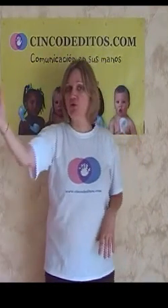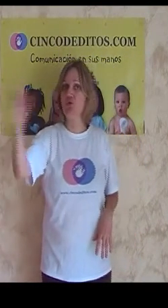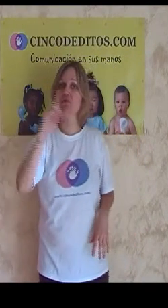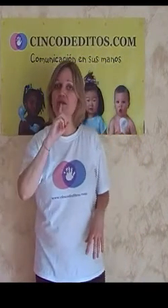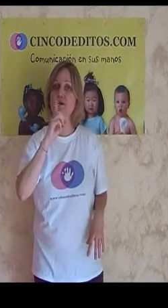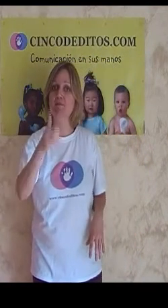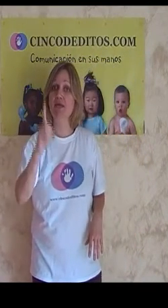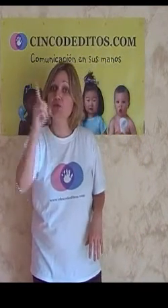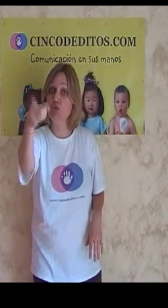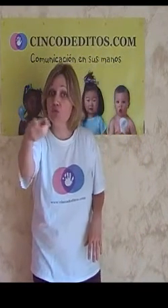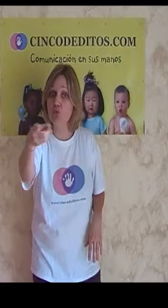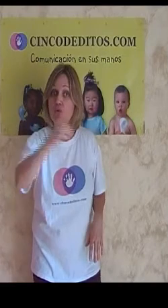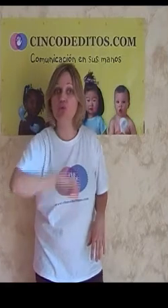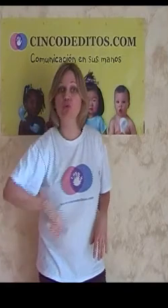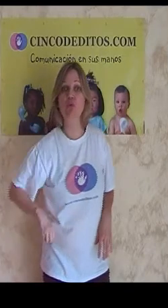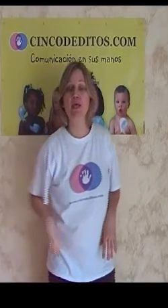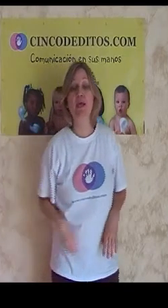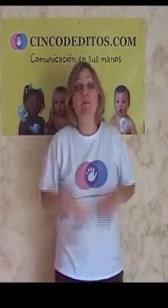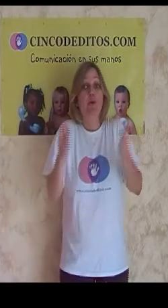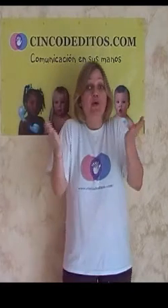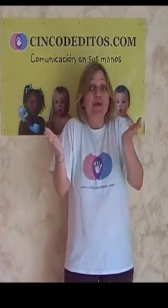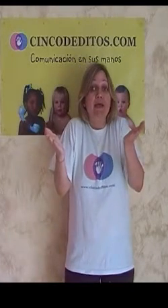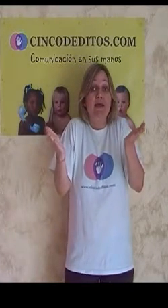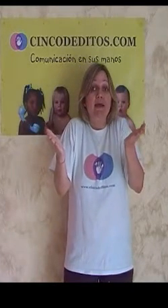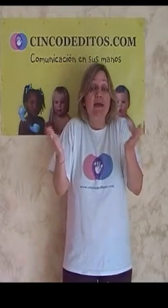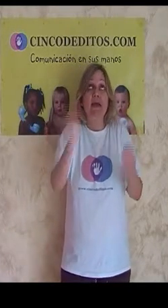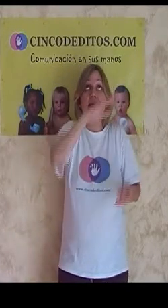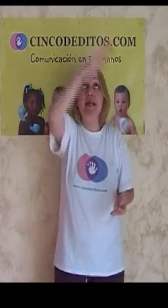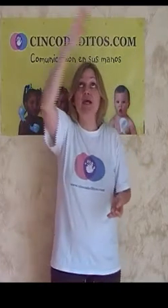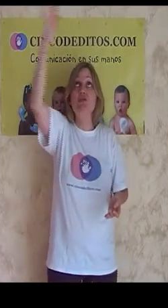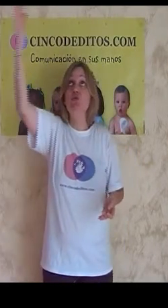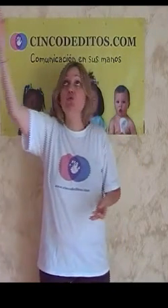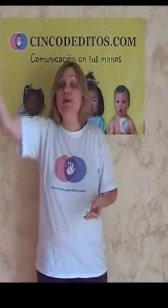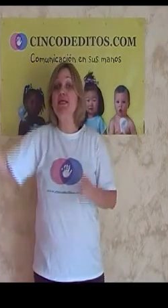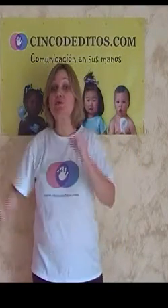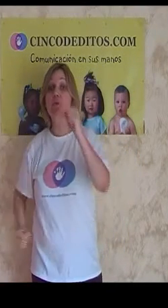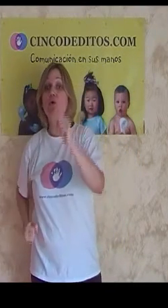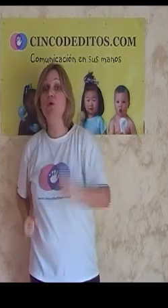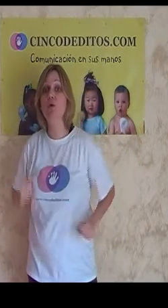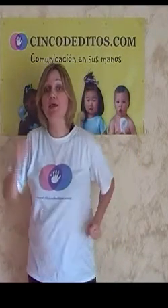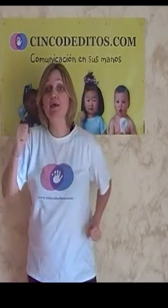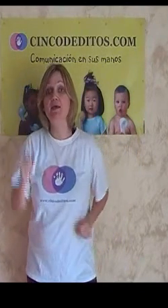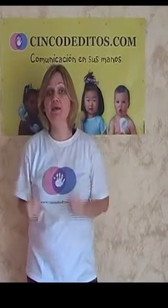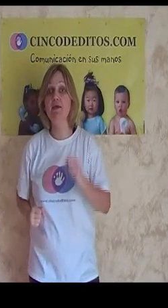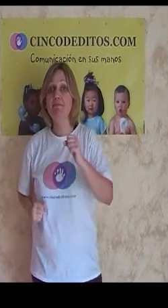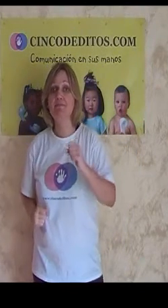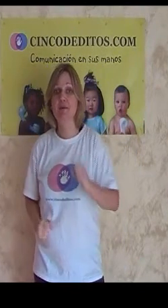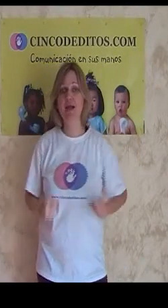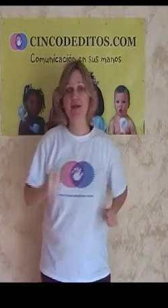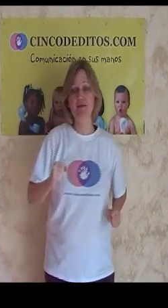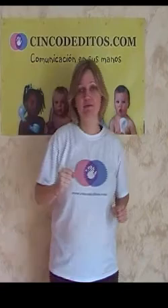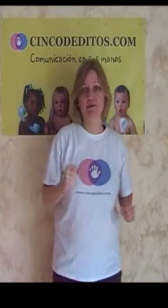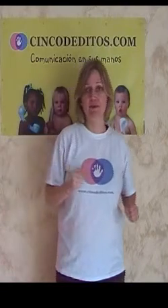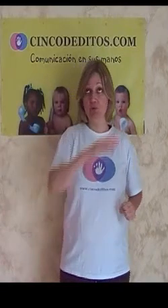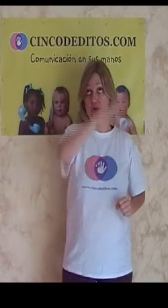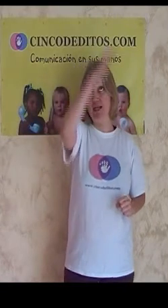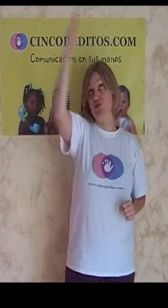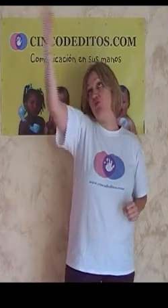dime tú, porque en las nubes voy. ¿Vale? Porque en las